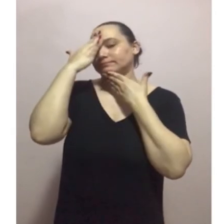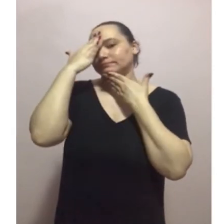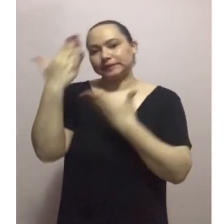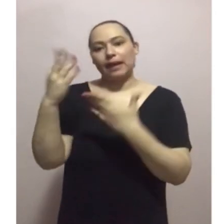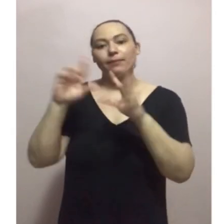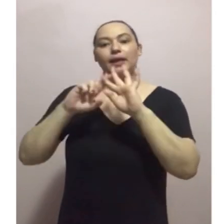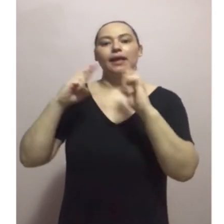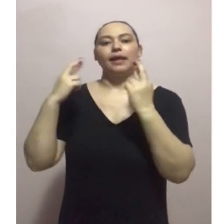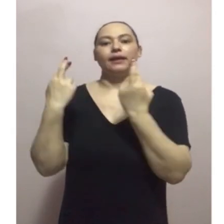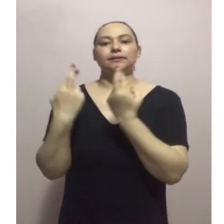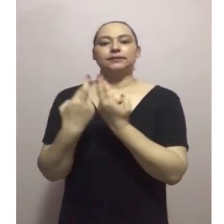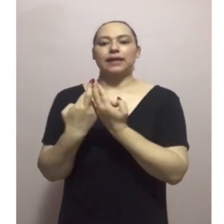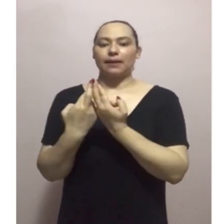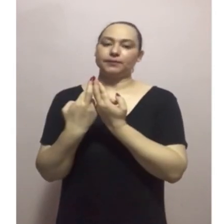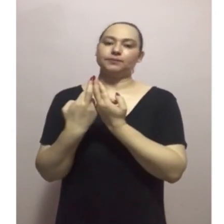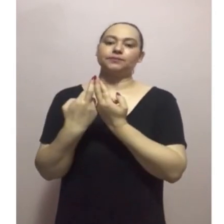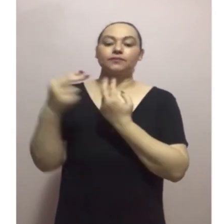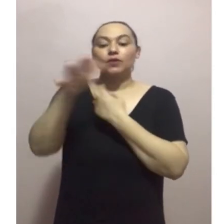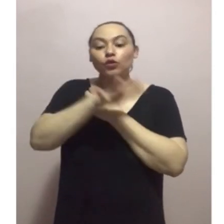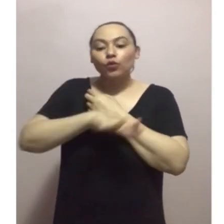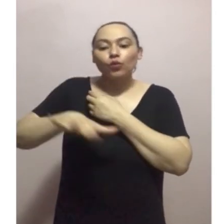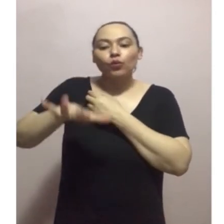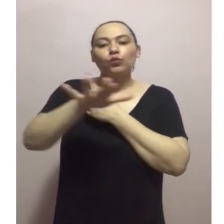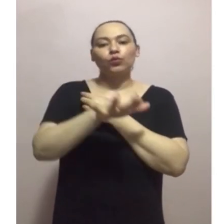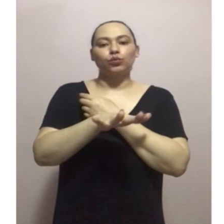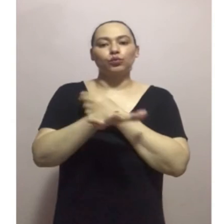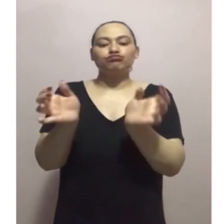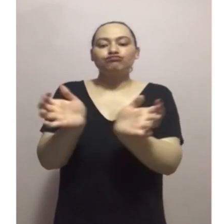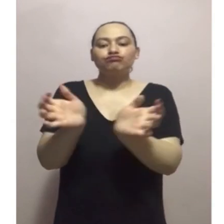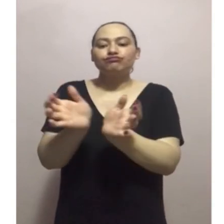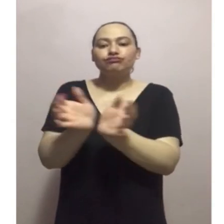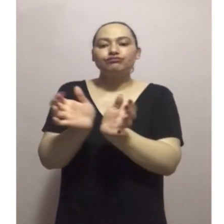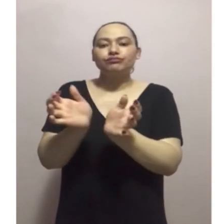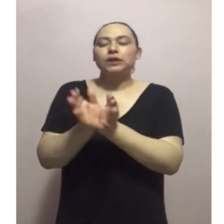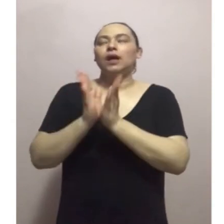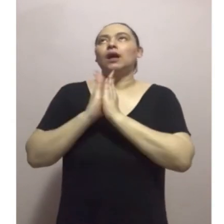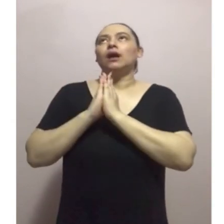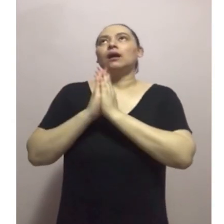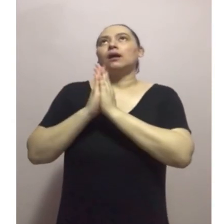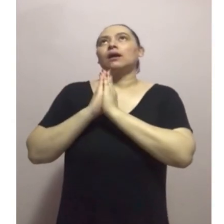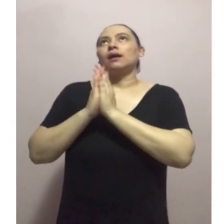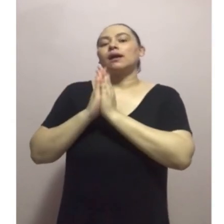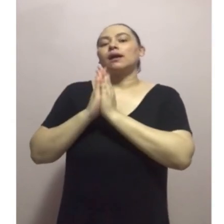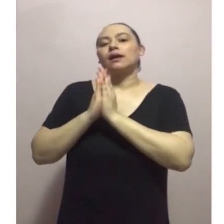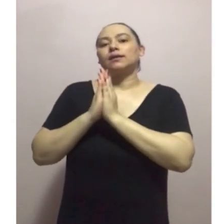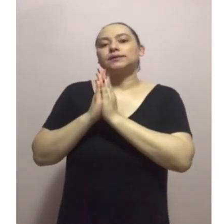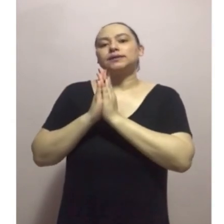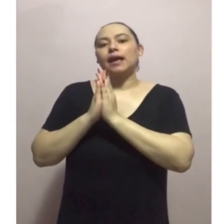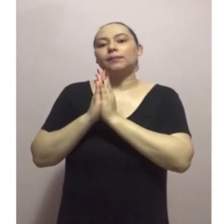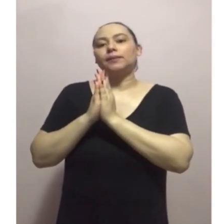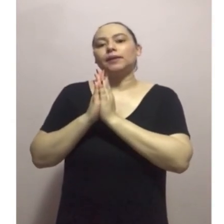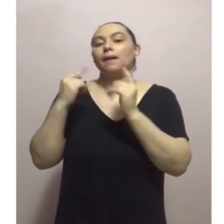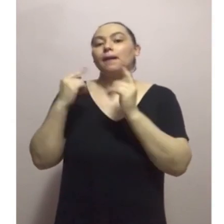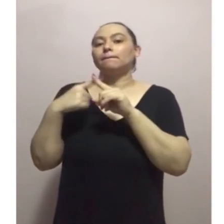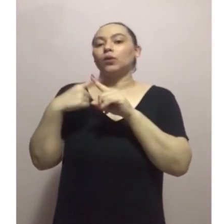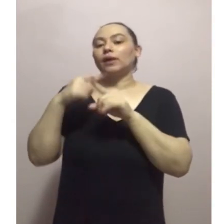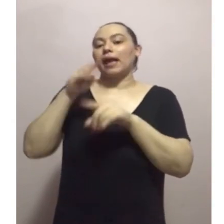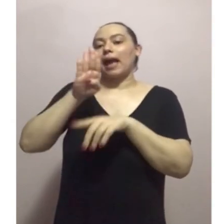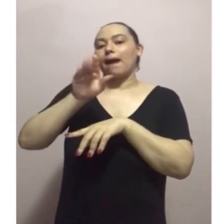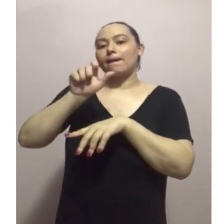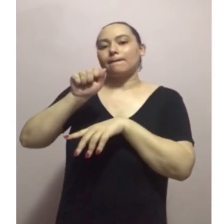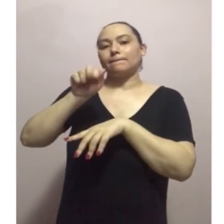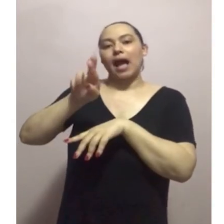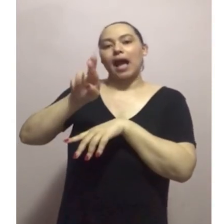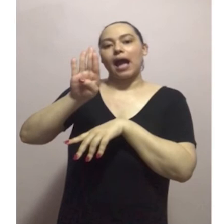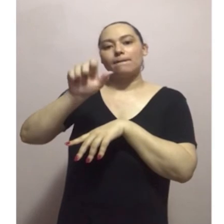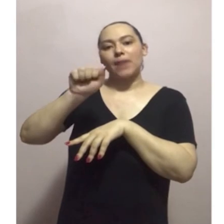assim, entrar na reunião da Iara com um grupo de programadores, assim, graças a Deus que Bárbara tem essa cabeça,